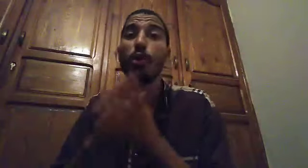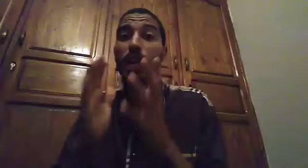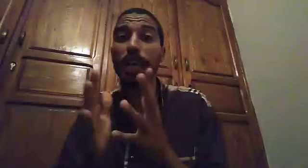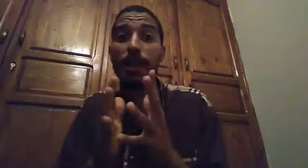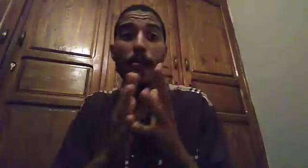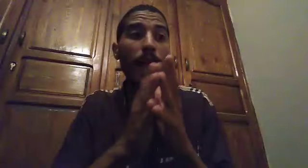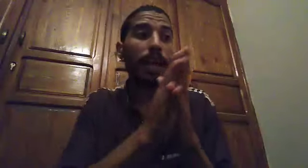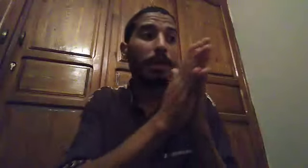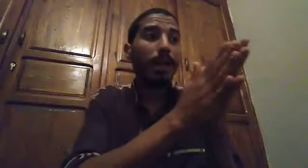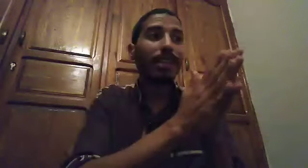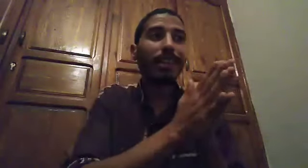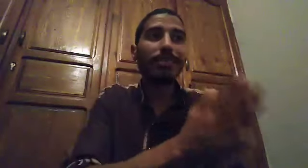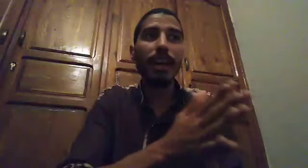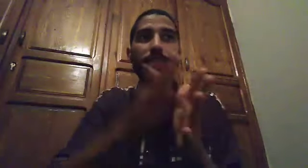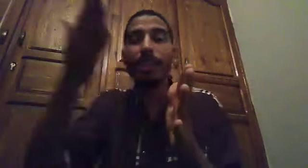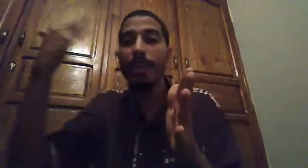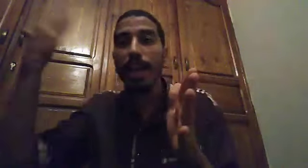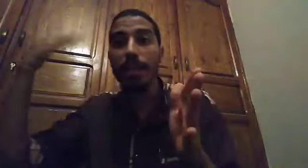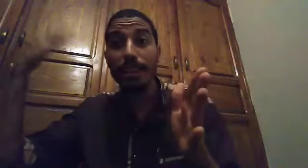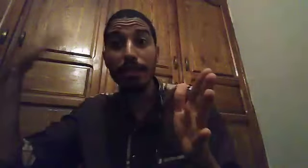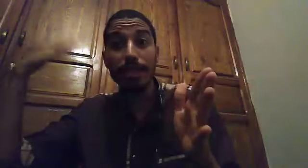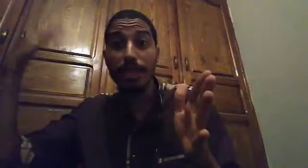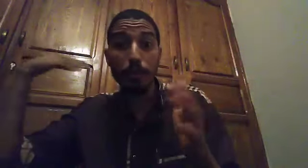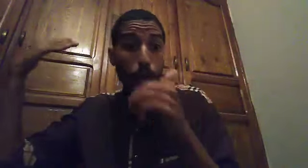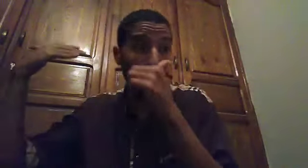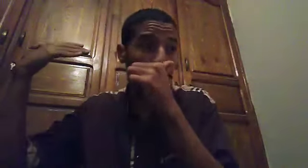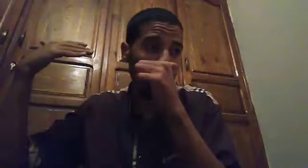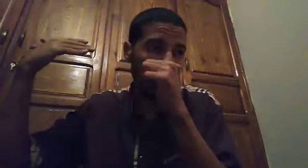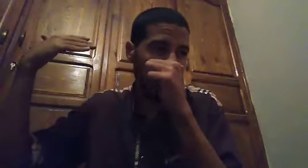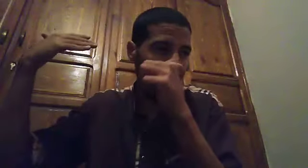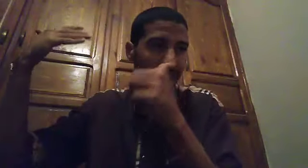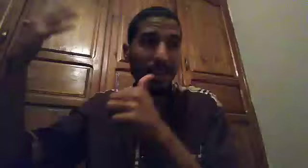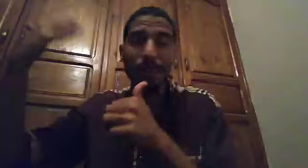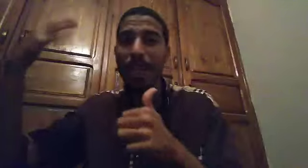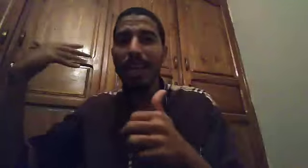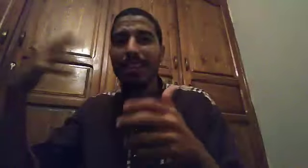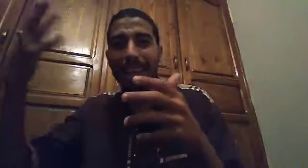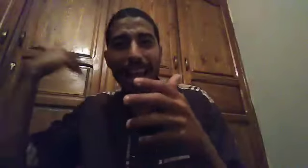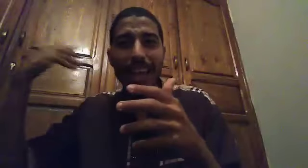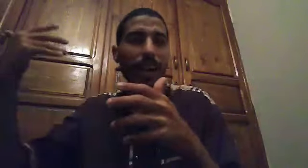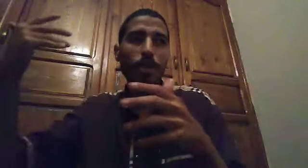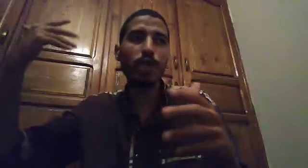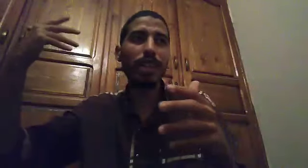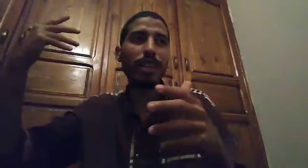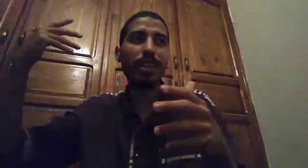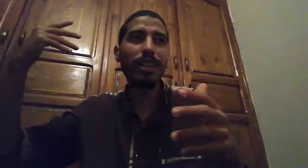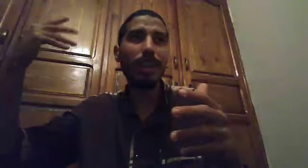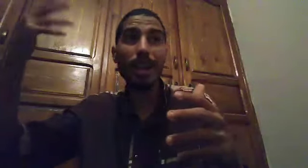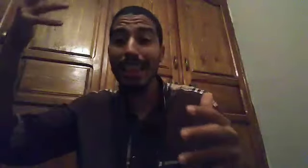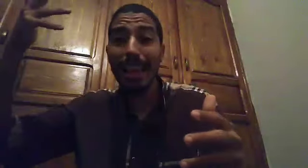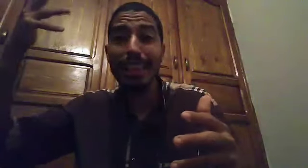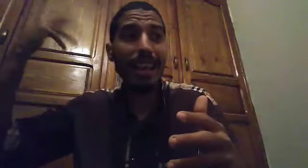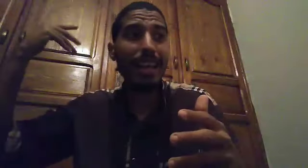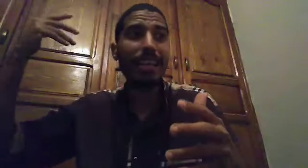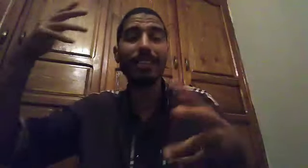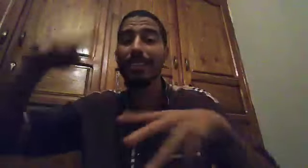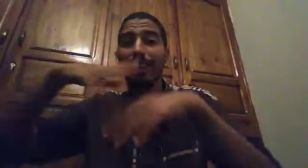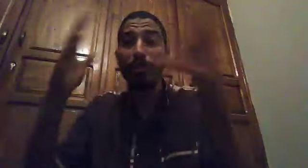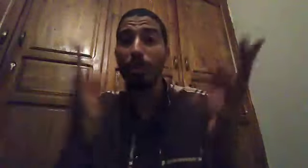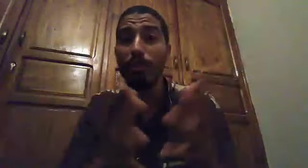ولكن كيبان لك داك الضغط ديال النهائيات اللي سبقوا، داك ديك الحيره وديك الخذلان اللي كان كيتخذل ما